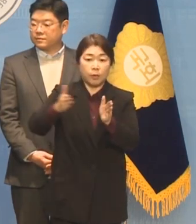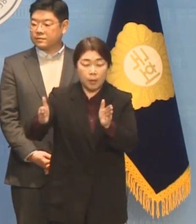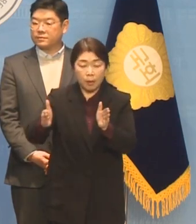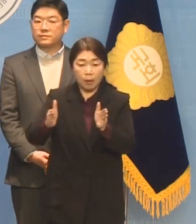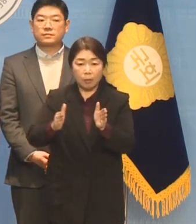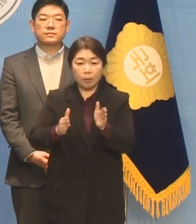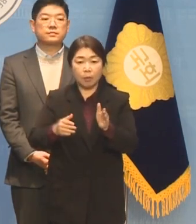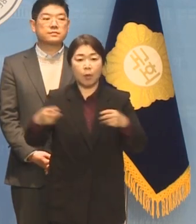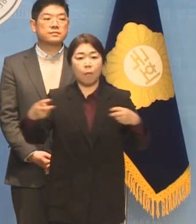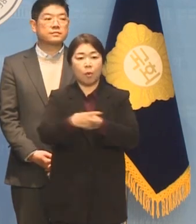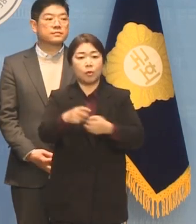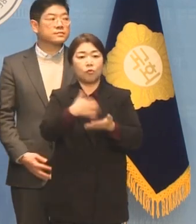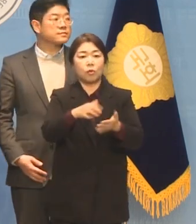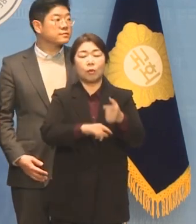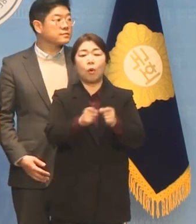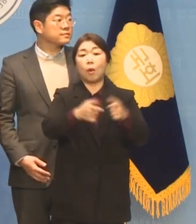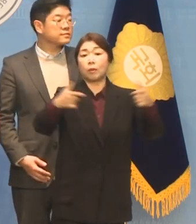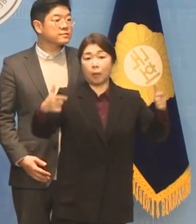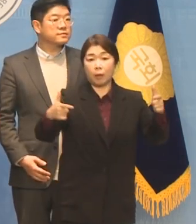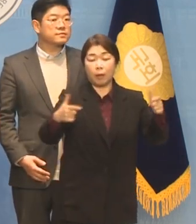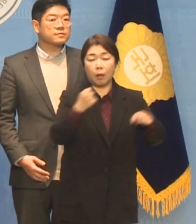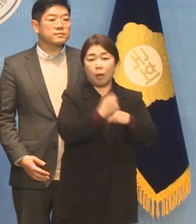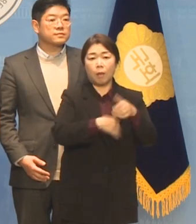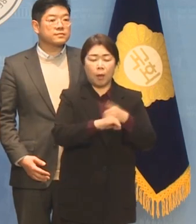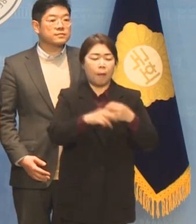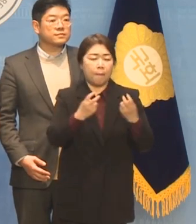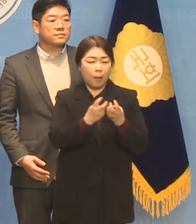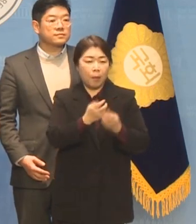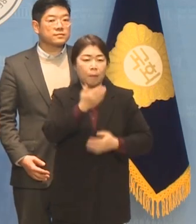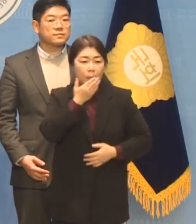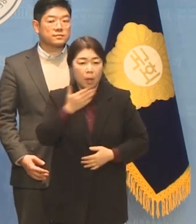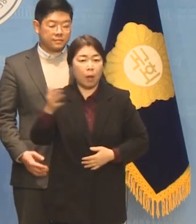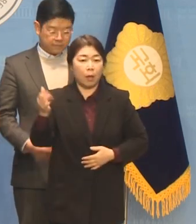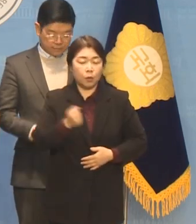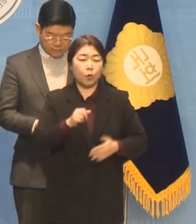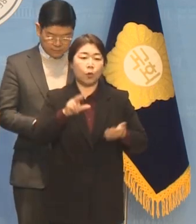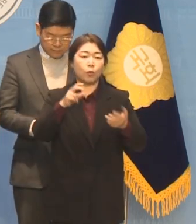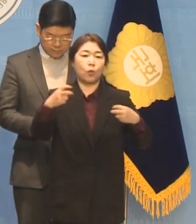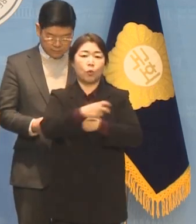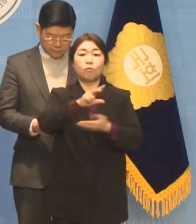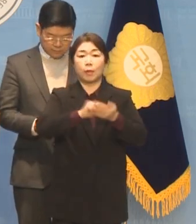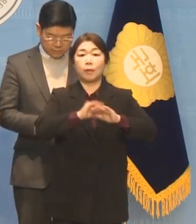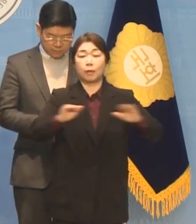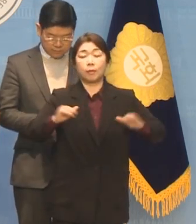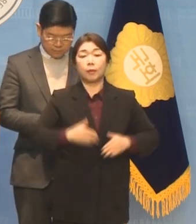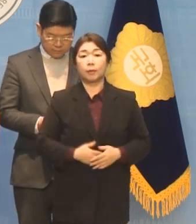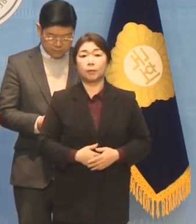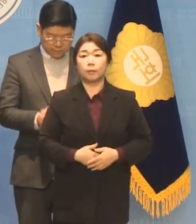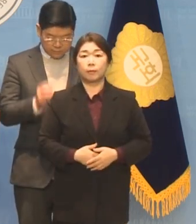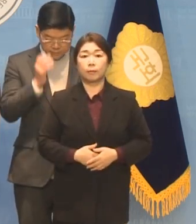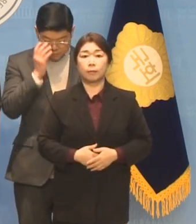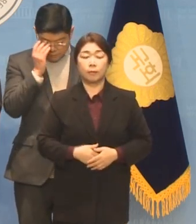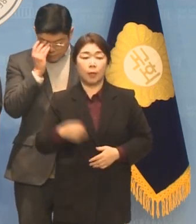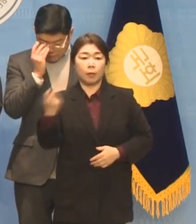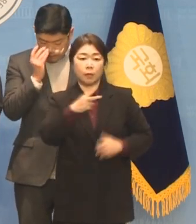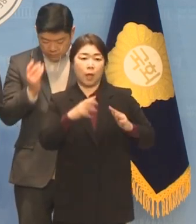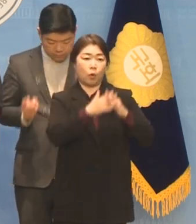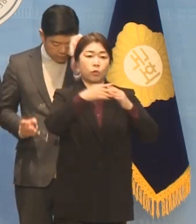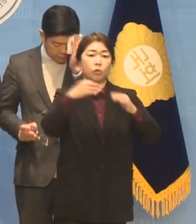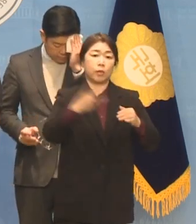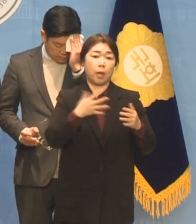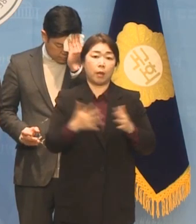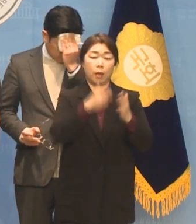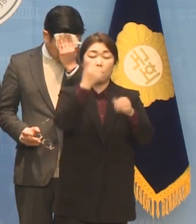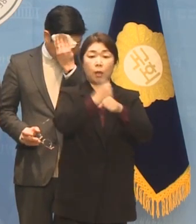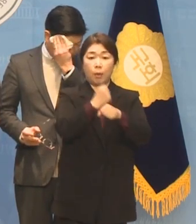확대하고 버스를 증차하는 등 할 수 있는 모든 방법을 동원하도록 하겠습니다. 재건축 재개발을 통하여